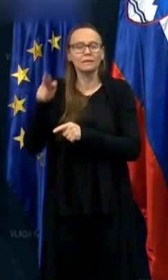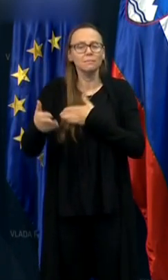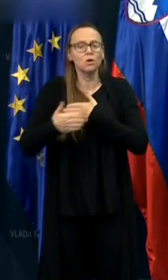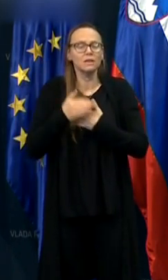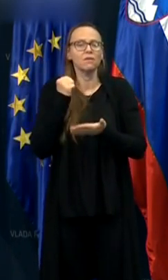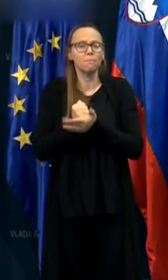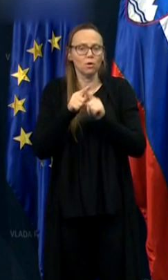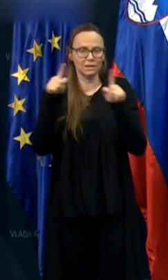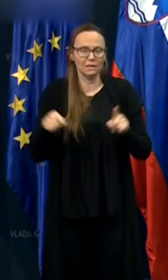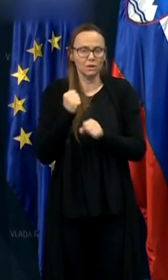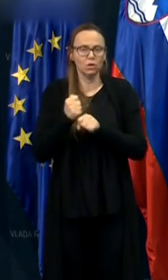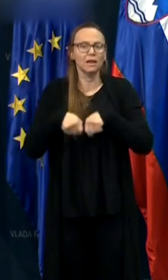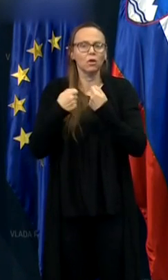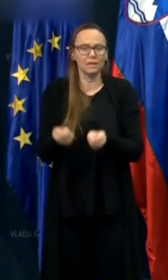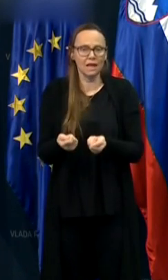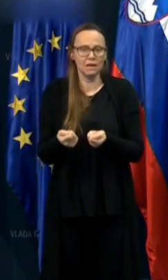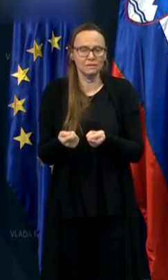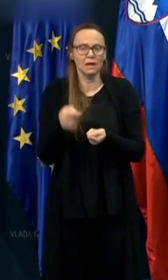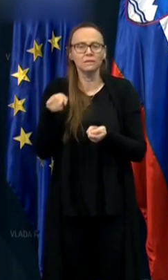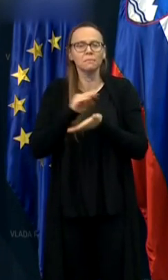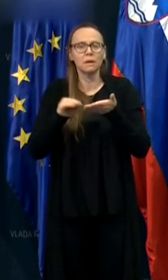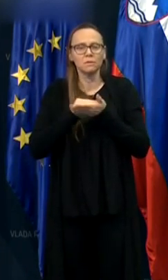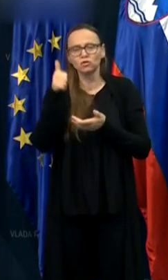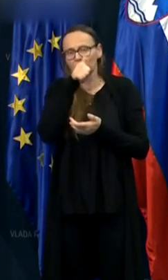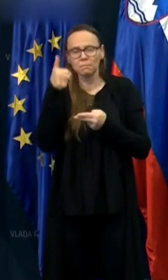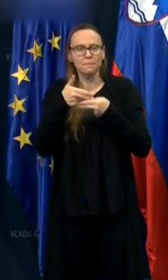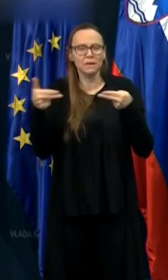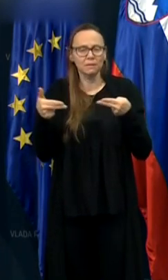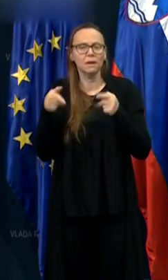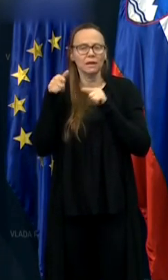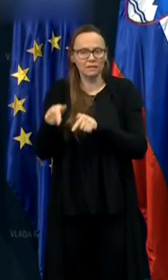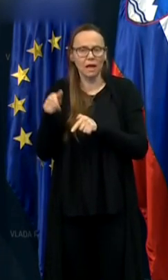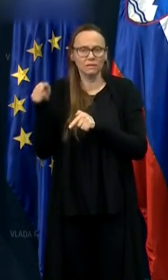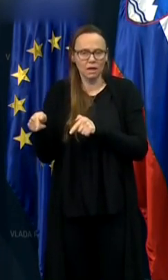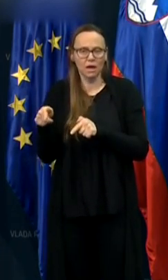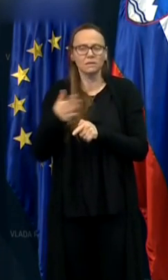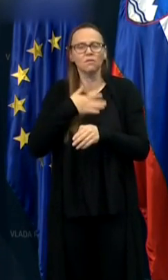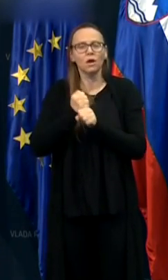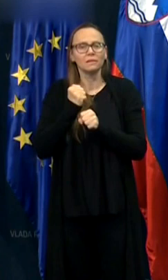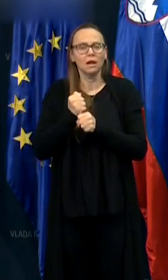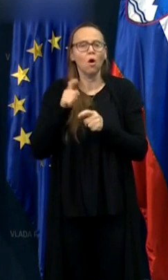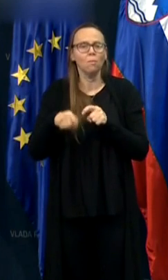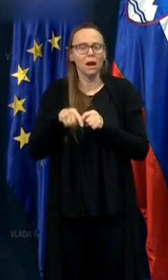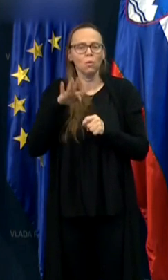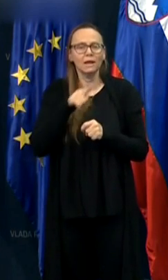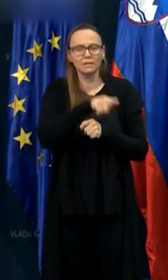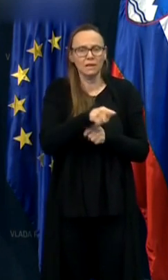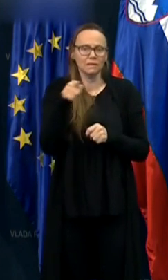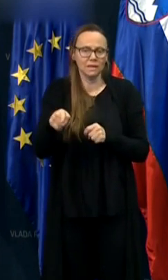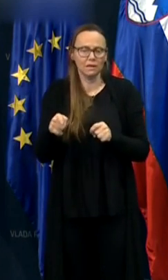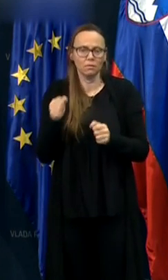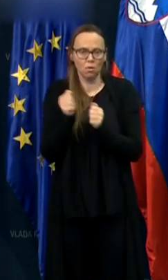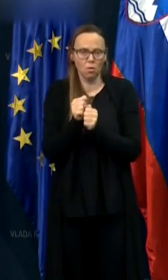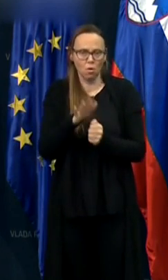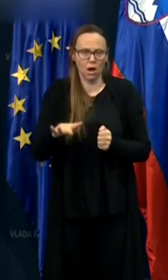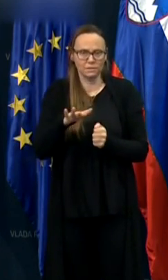enostavno potrdilo delodajalca, kjer piše ime, priimek, ta in ta, svoje delo opravlja na tej in tej lokaciji,